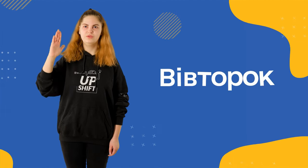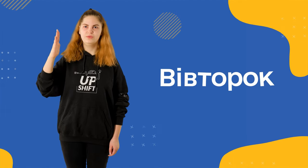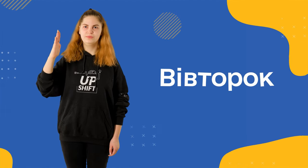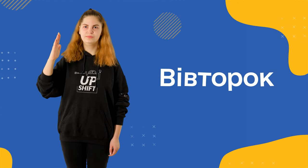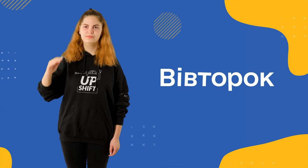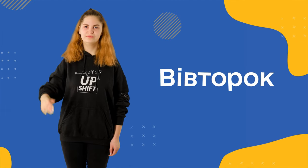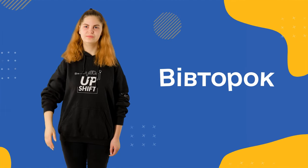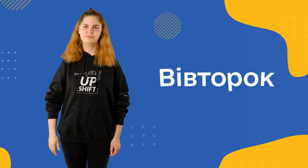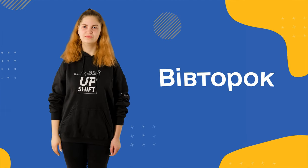Вівторок.